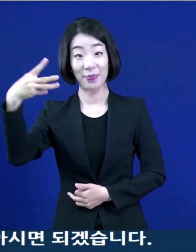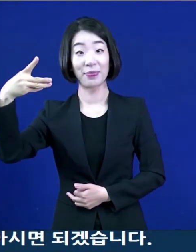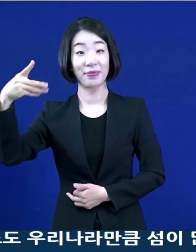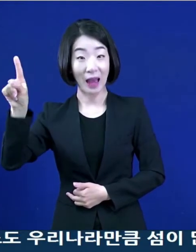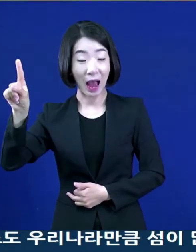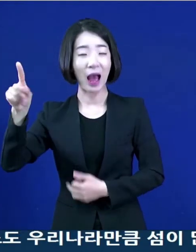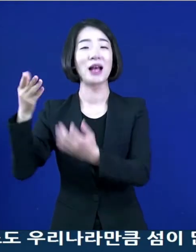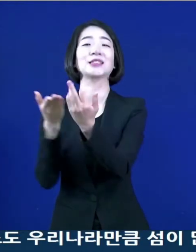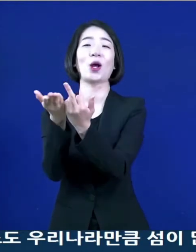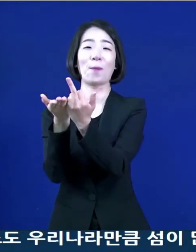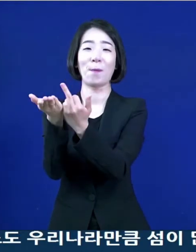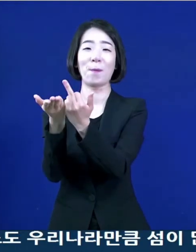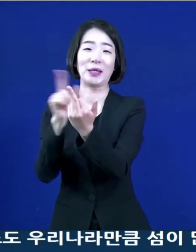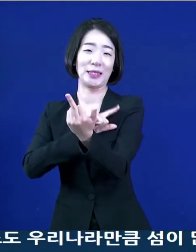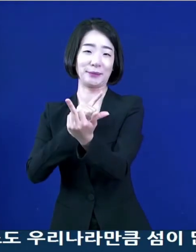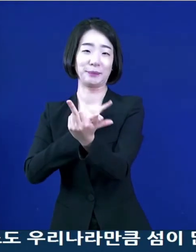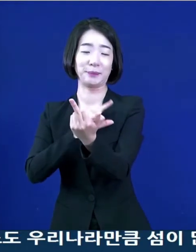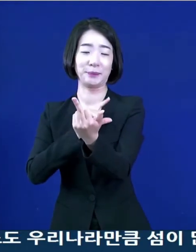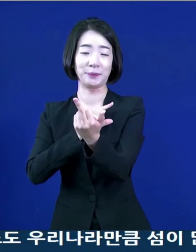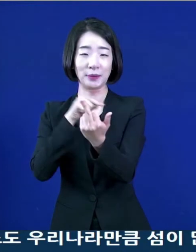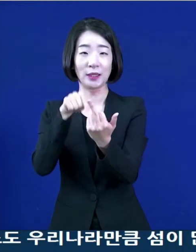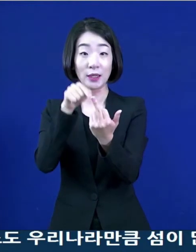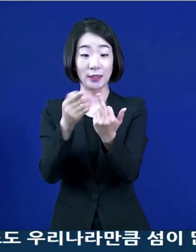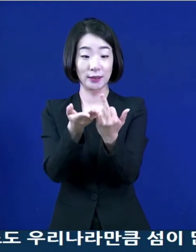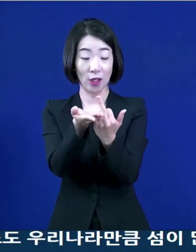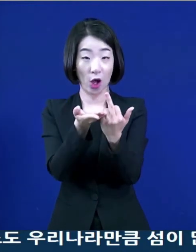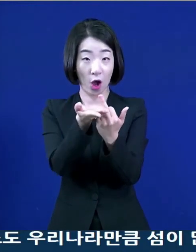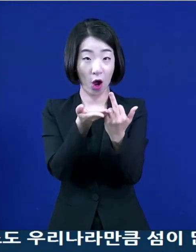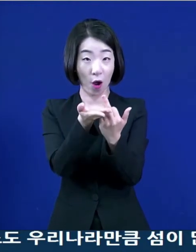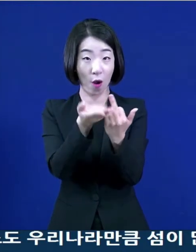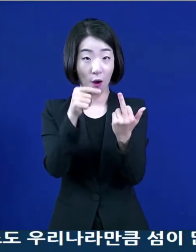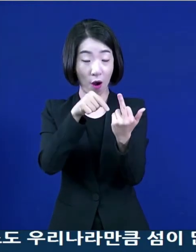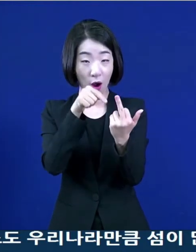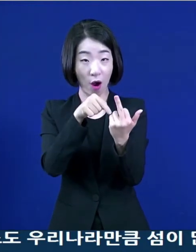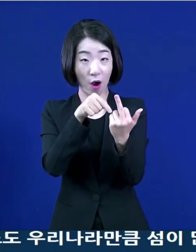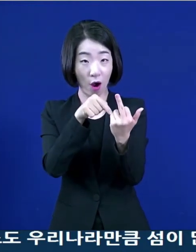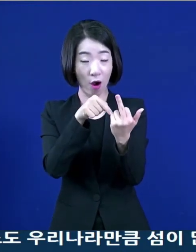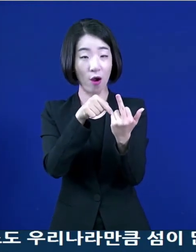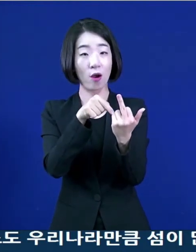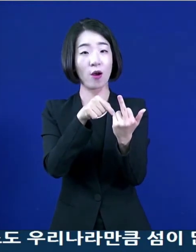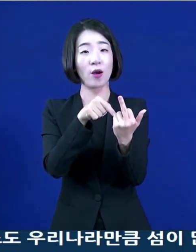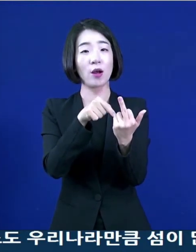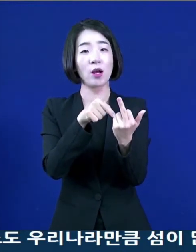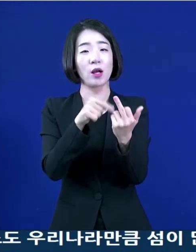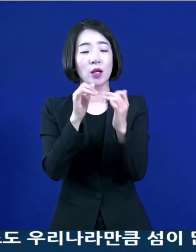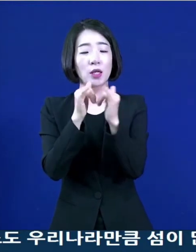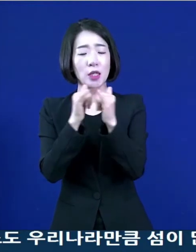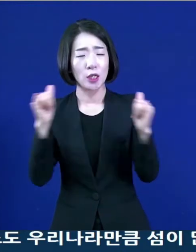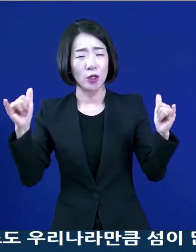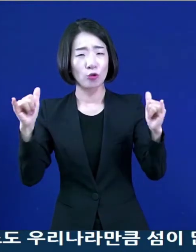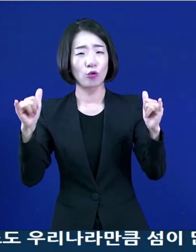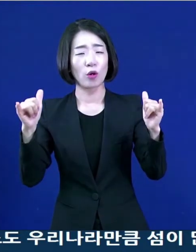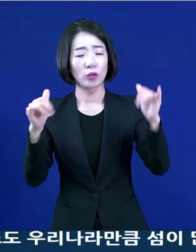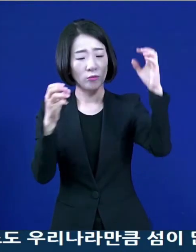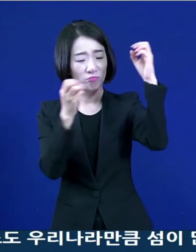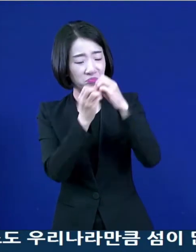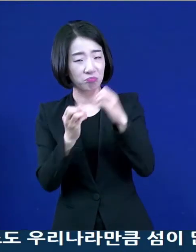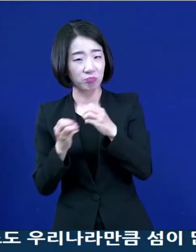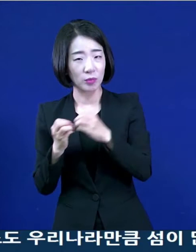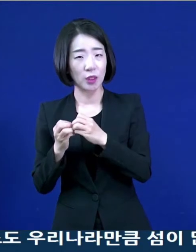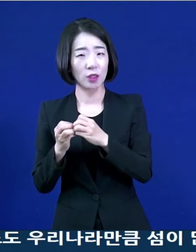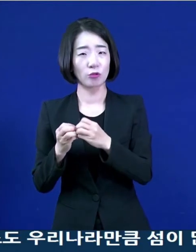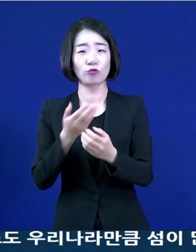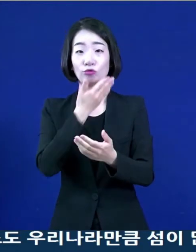문명의 발상지인데 그 중에서도 이 그레데, 크레타 섬의 인류 문명의 중요한 이 한 축이